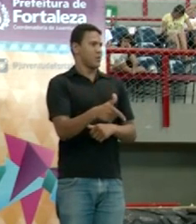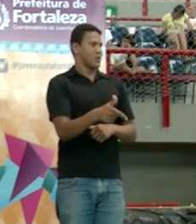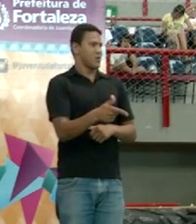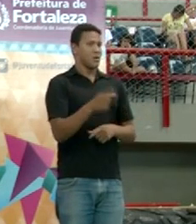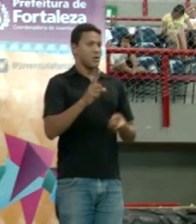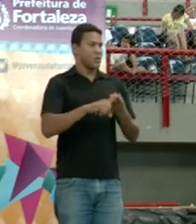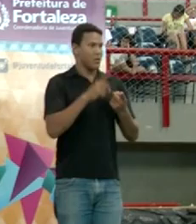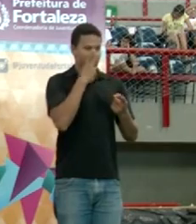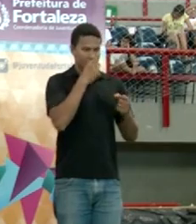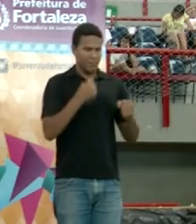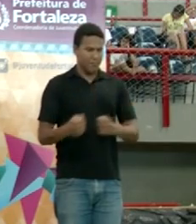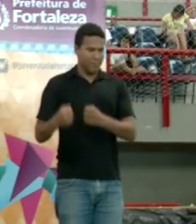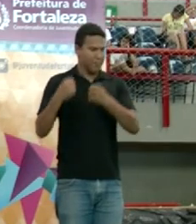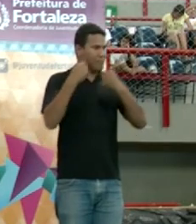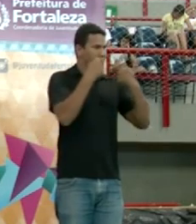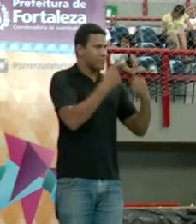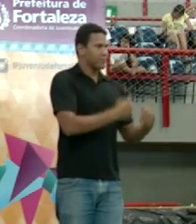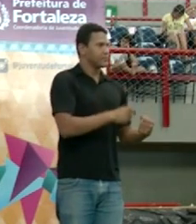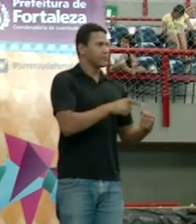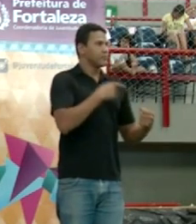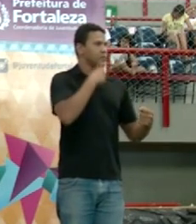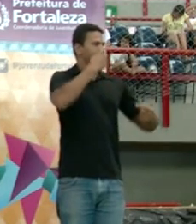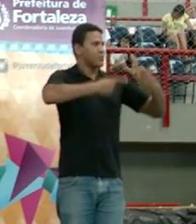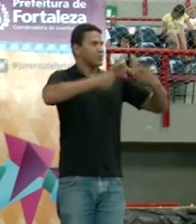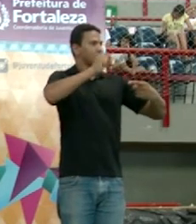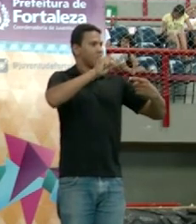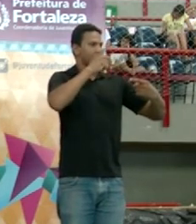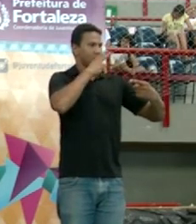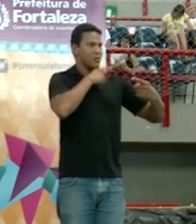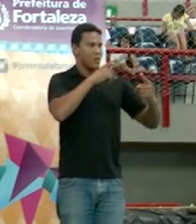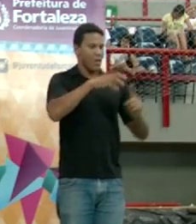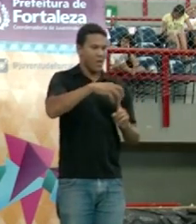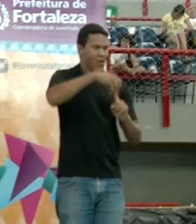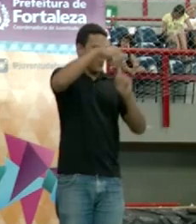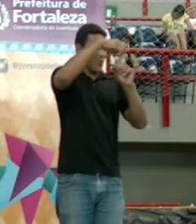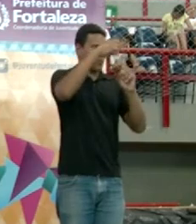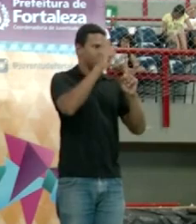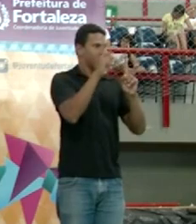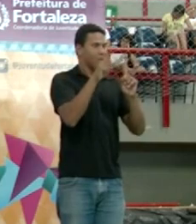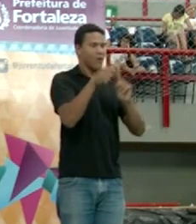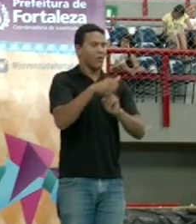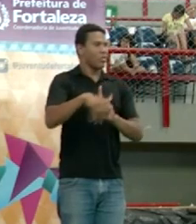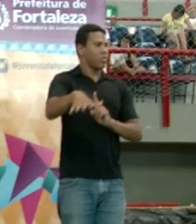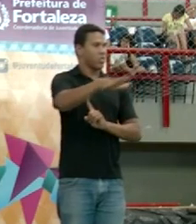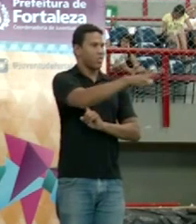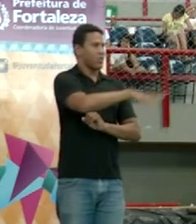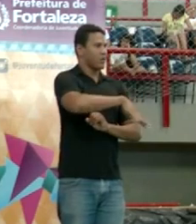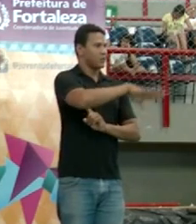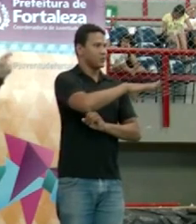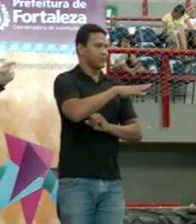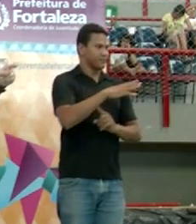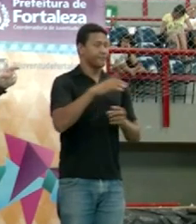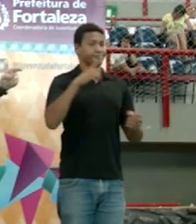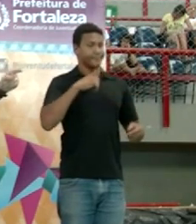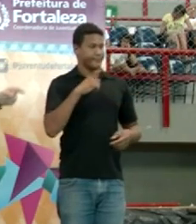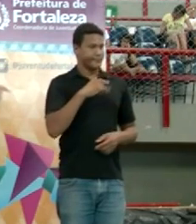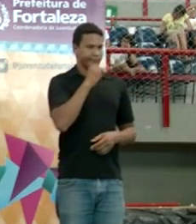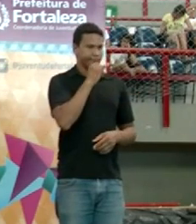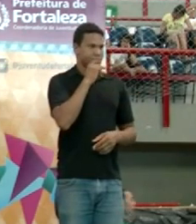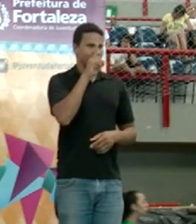é descentralizado. Basicamente o que vai mudar é que nós temos uma relação que não é entre o dono da